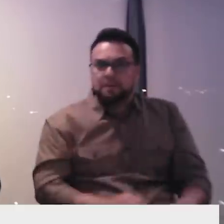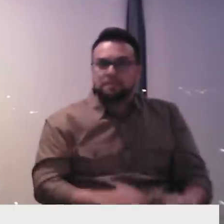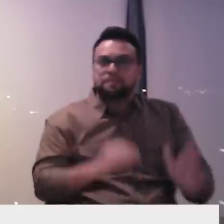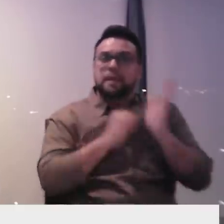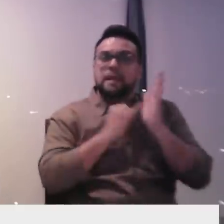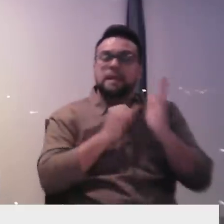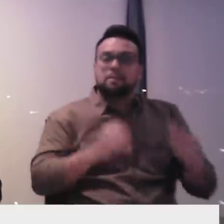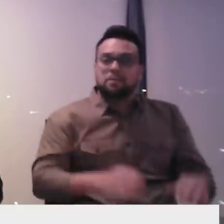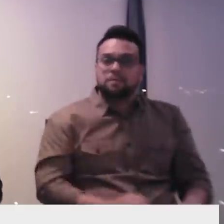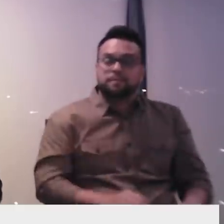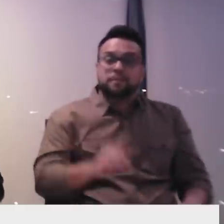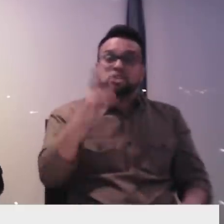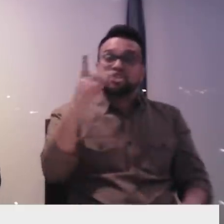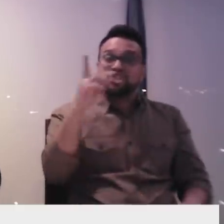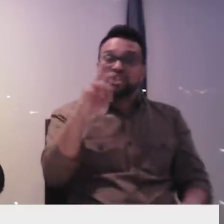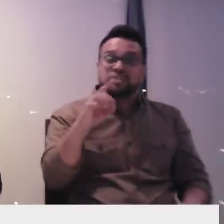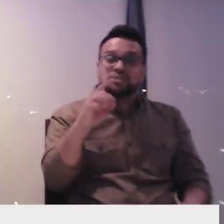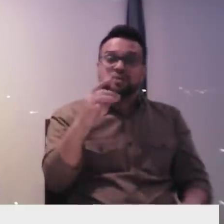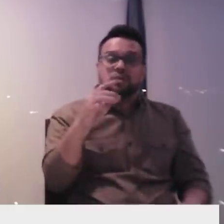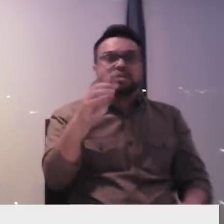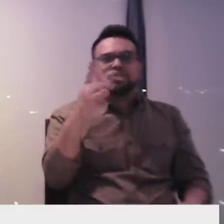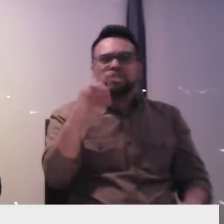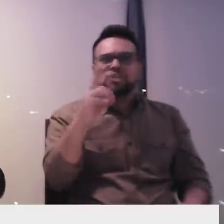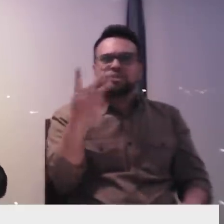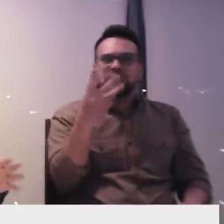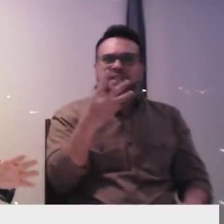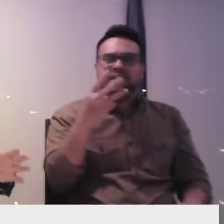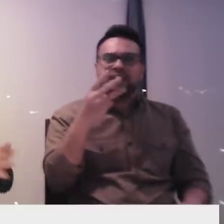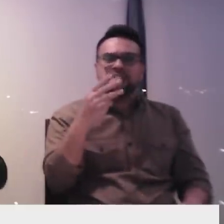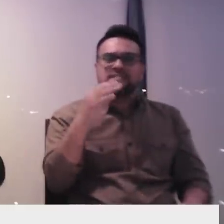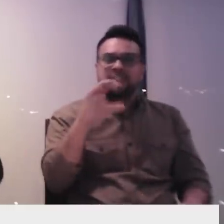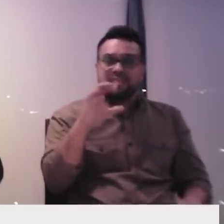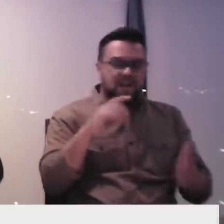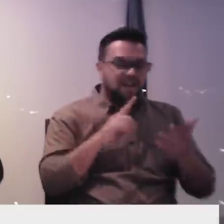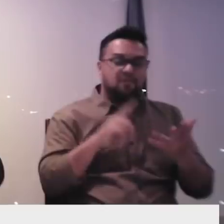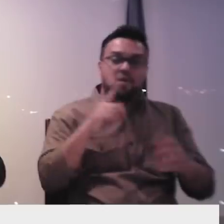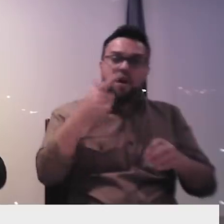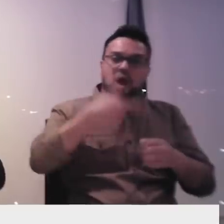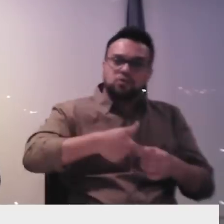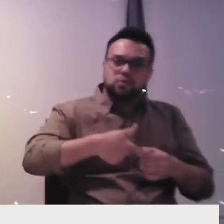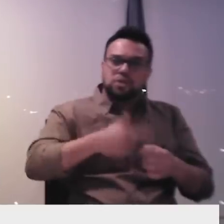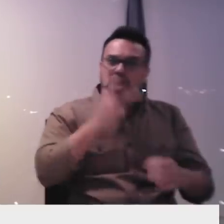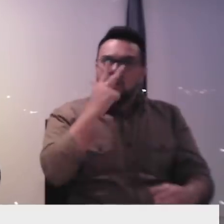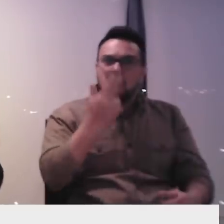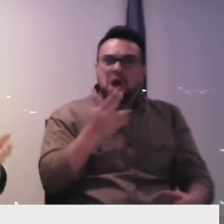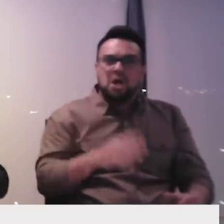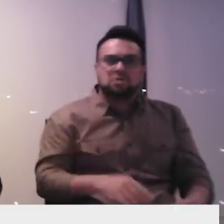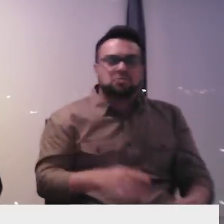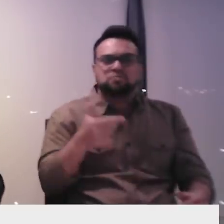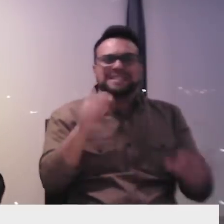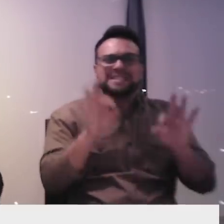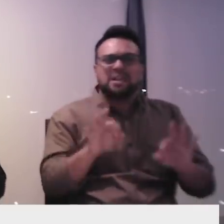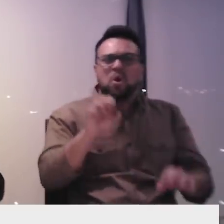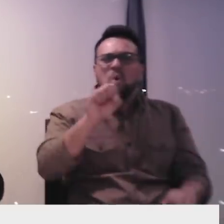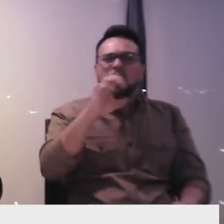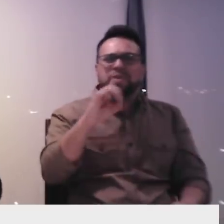33 centavos, né? O diesel? O diesel, aproximadamente 33 centavos. A gasolina, eu acho que está não tenho certeza, uns 80